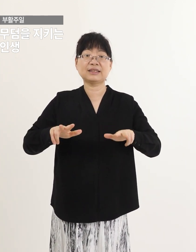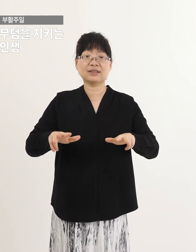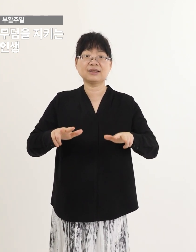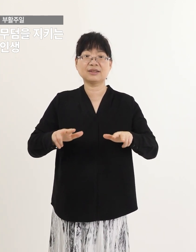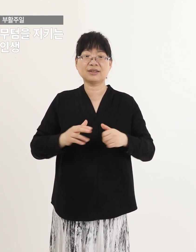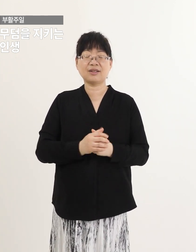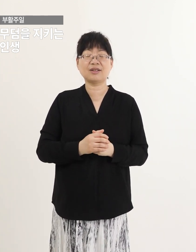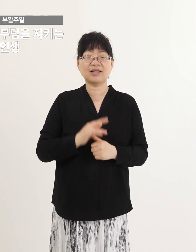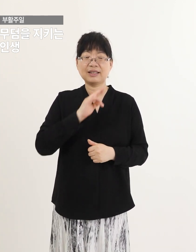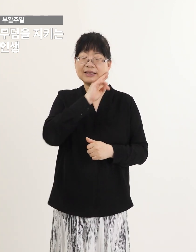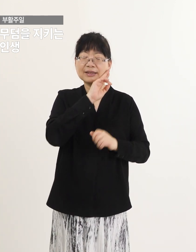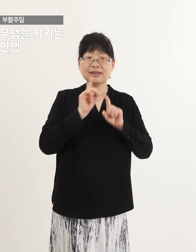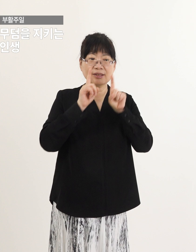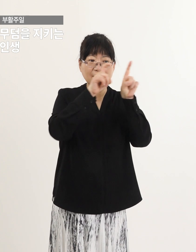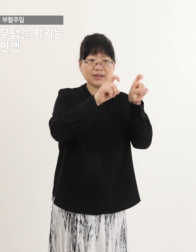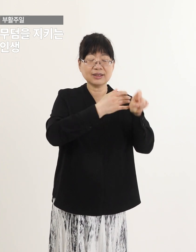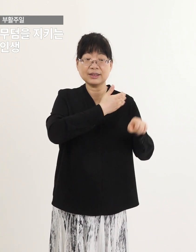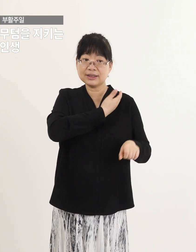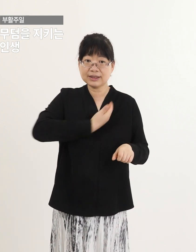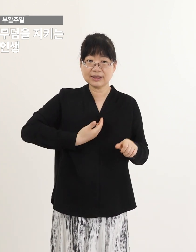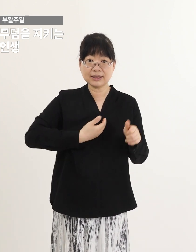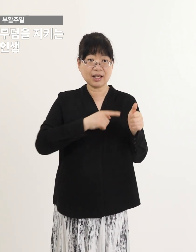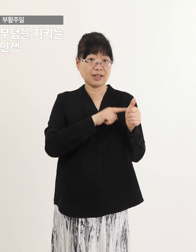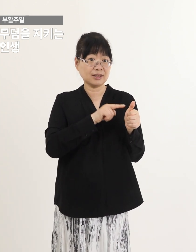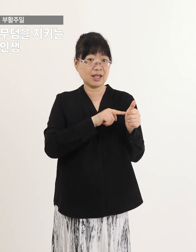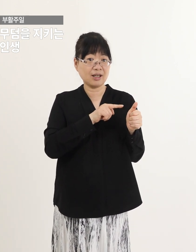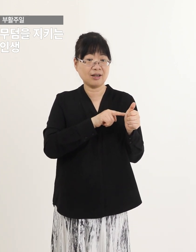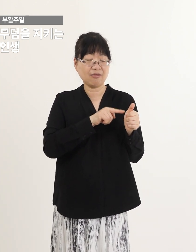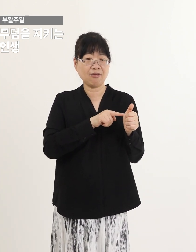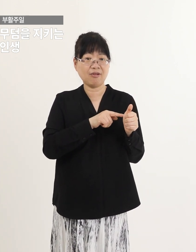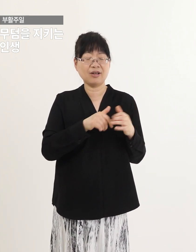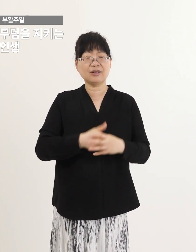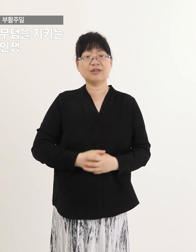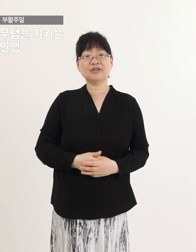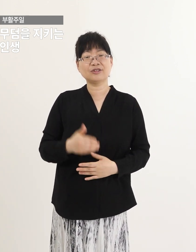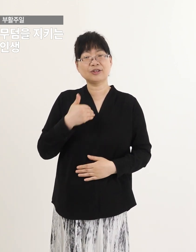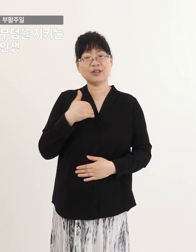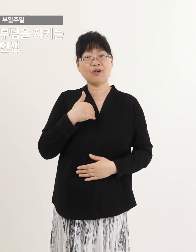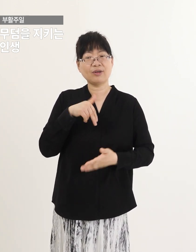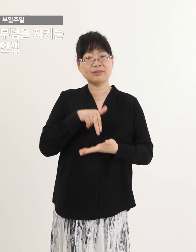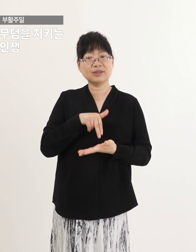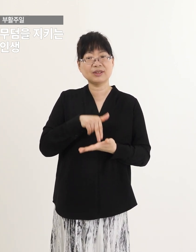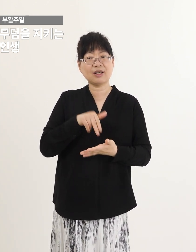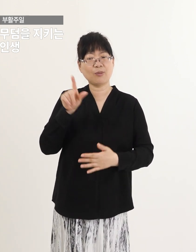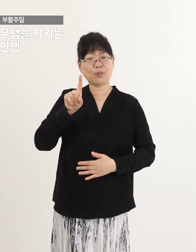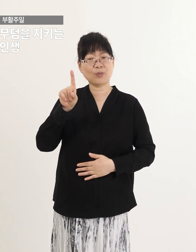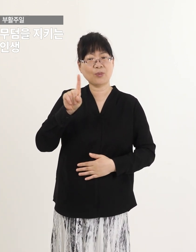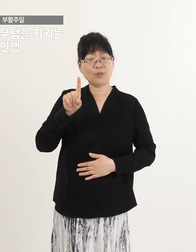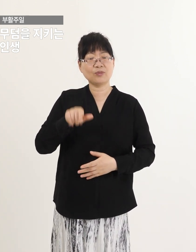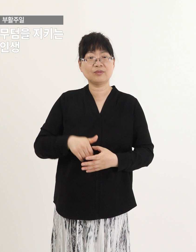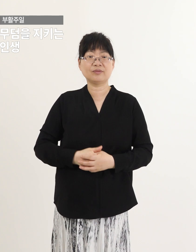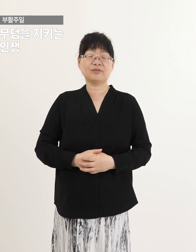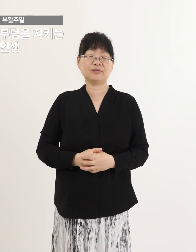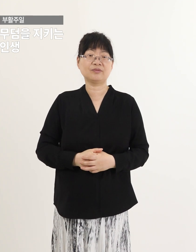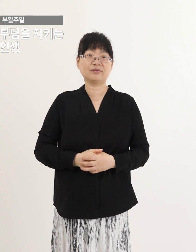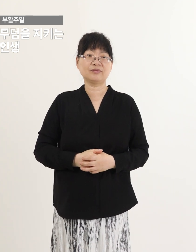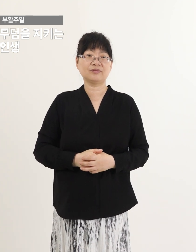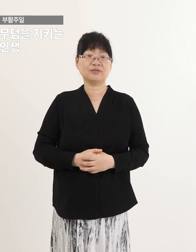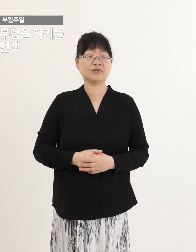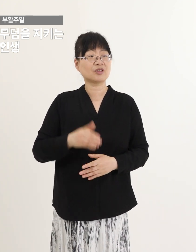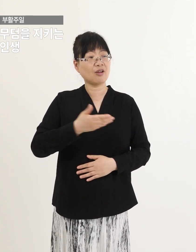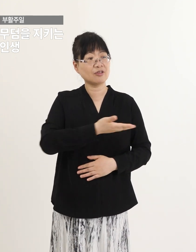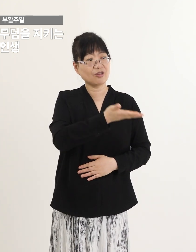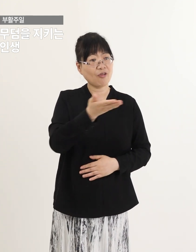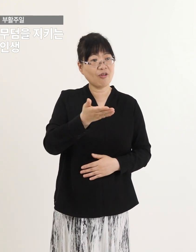지금도 의심하는 제자들이라면 저 같으면 아유